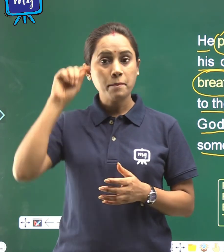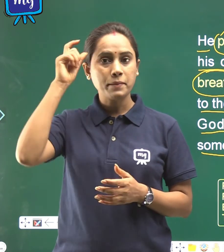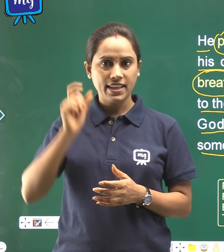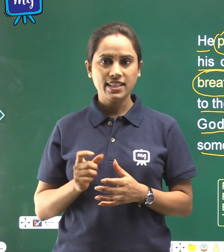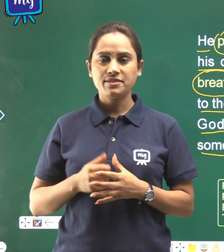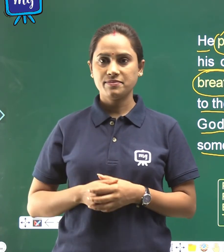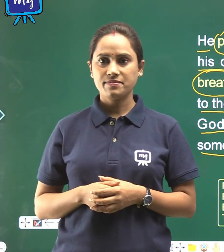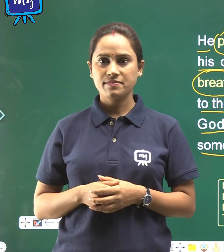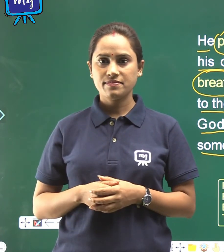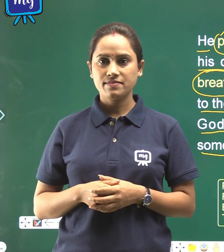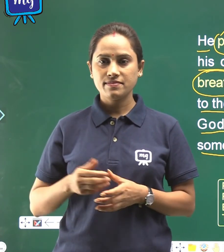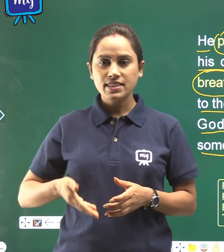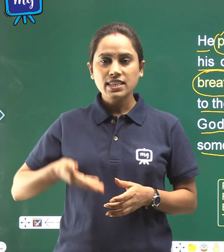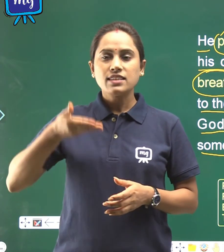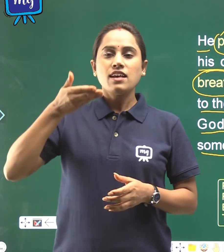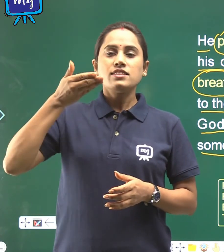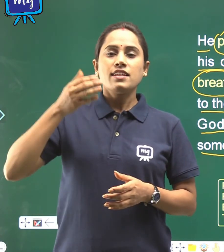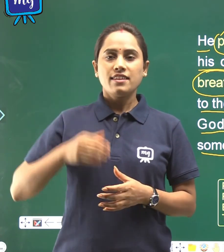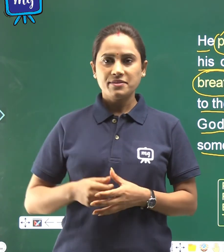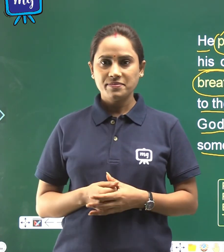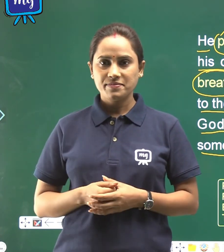breathe, सांस लेना,